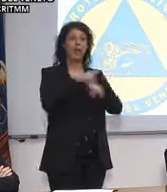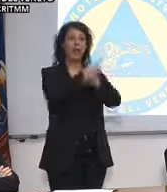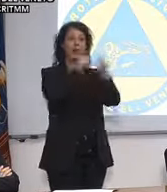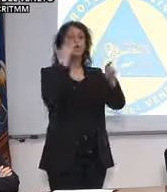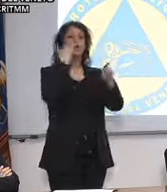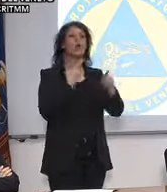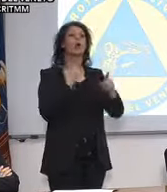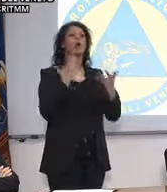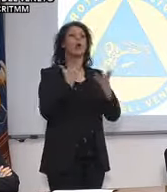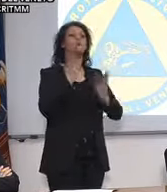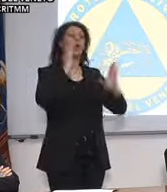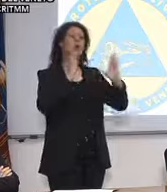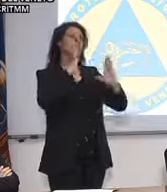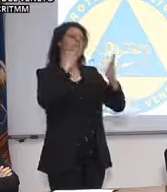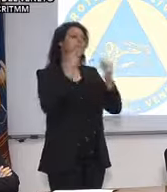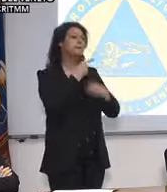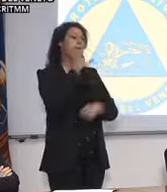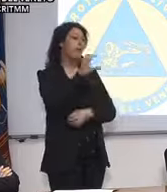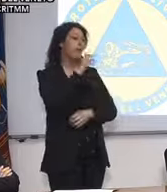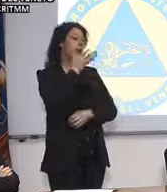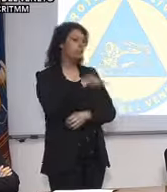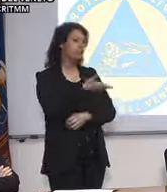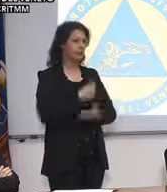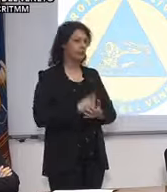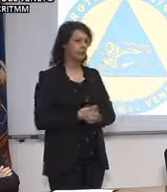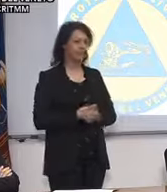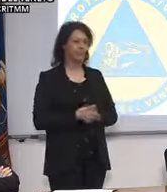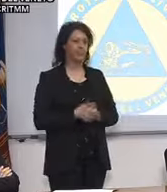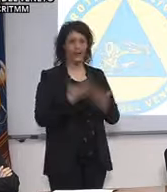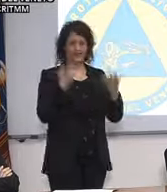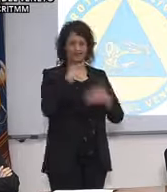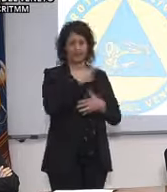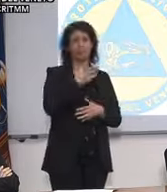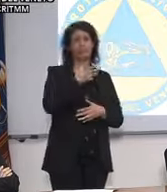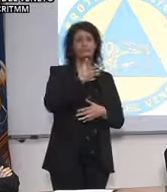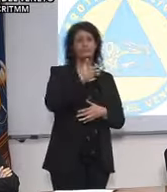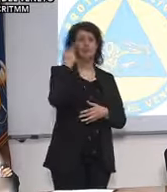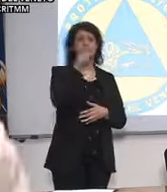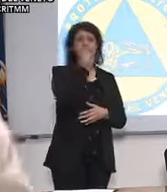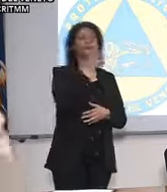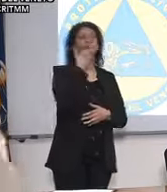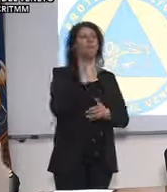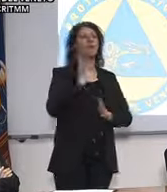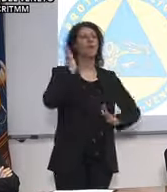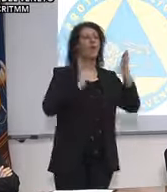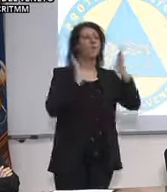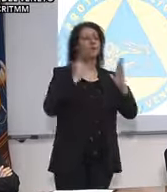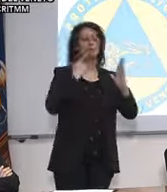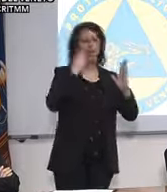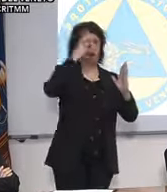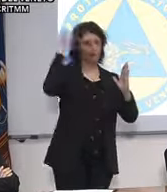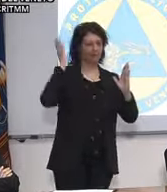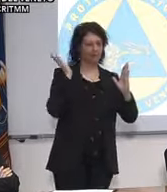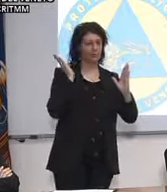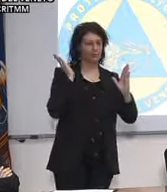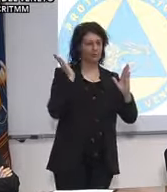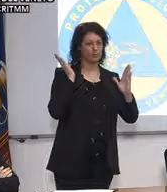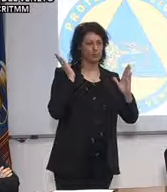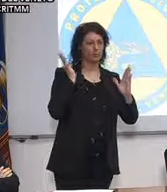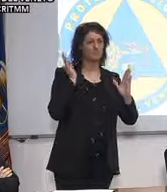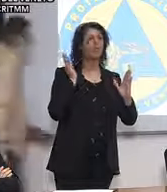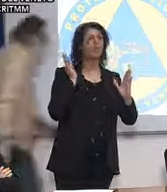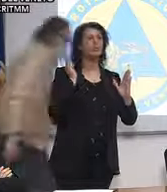te. Come tu solleciti un confronto tra il governo e le regioni, anche loro chiedere per un tavolo